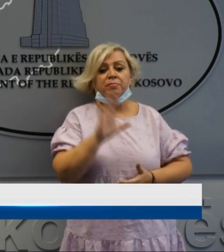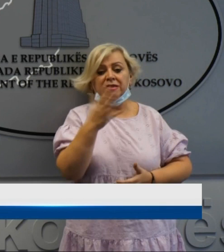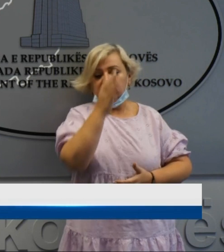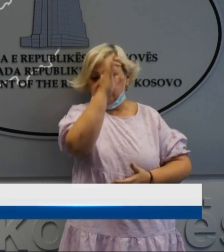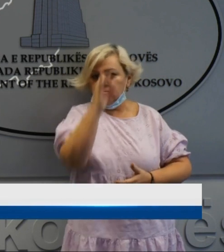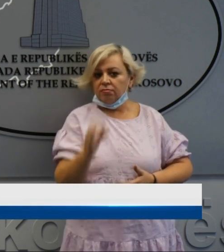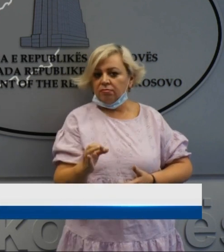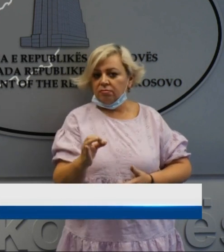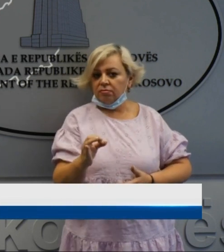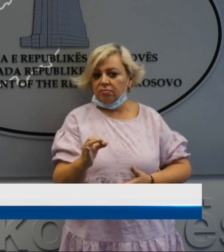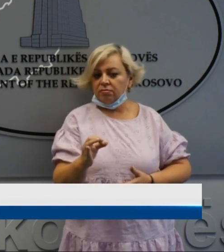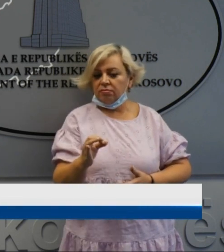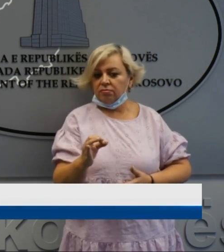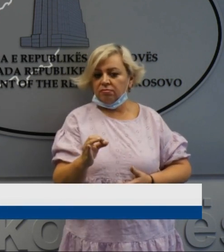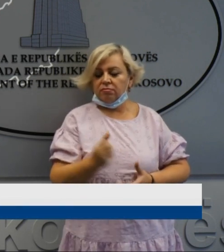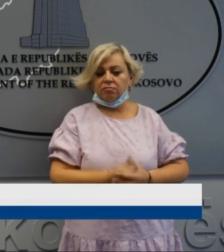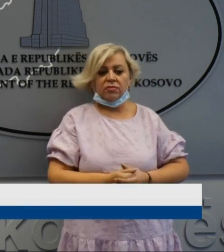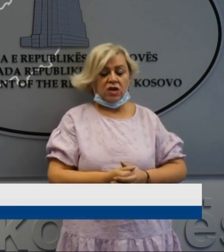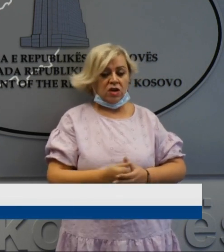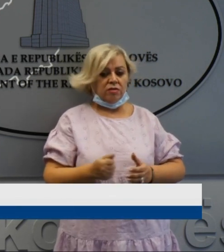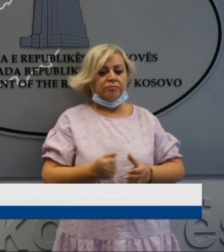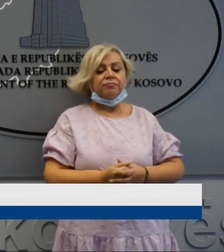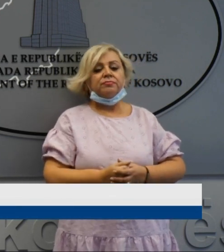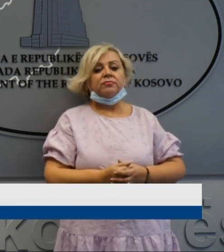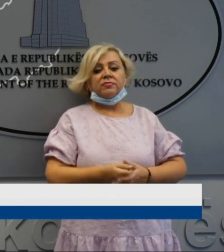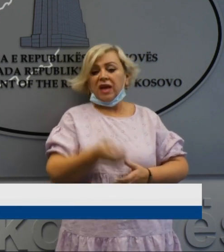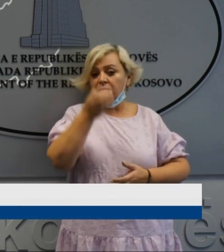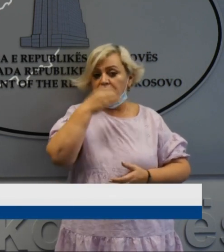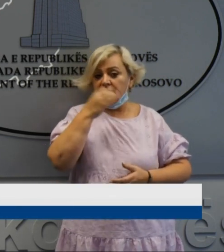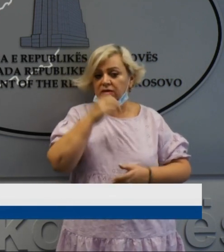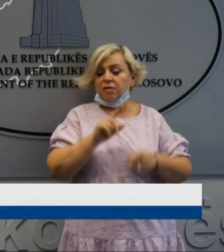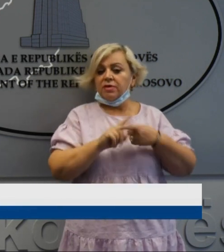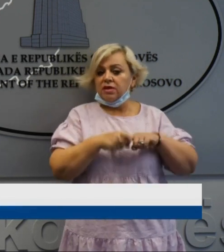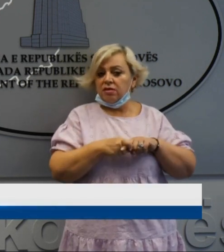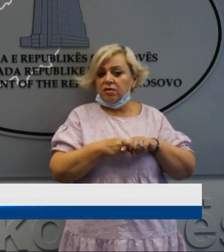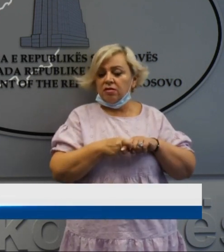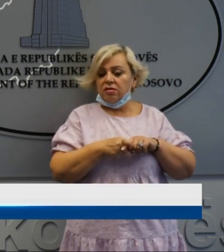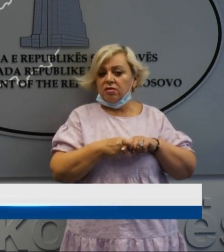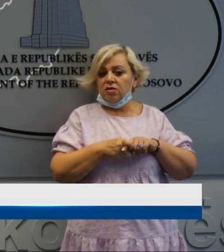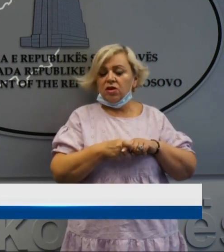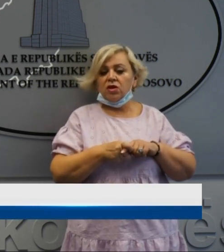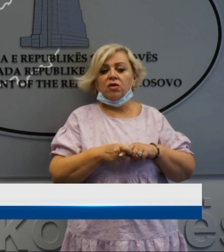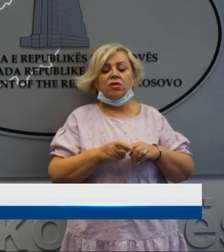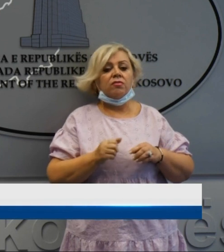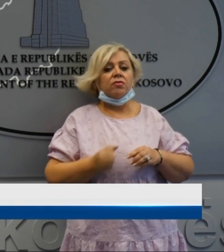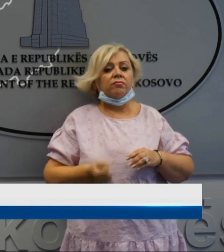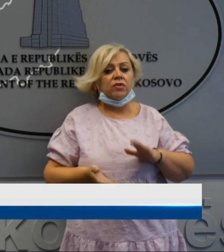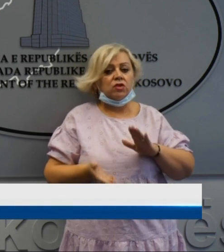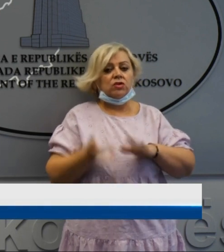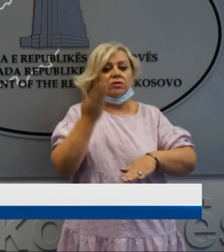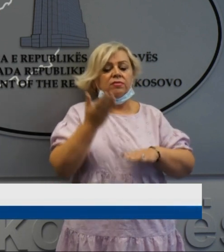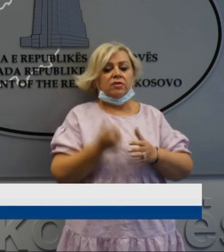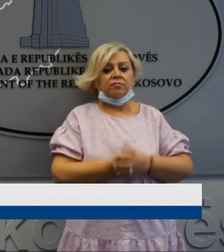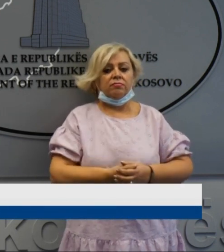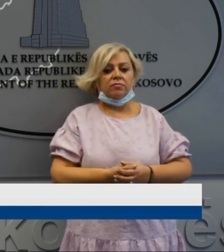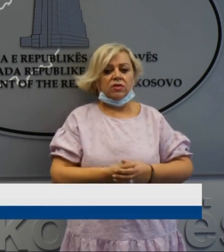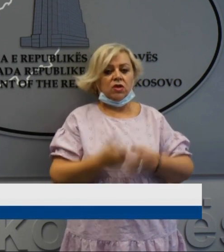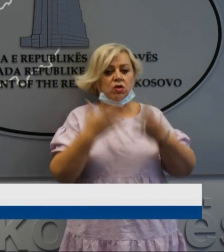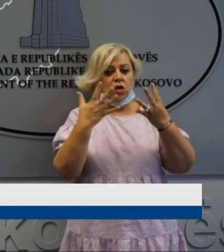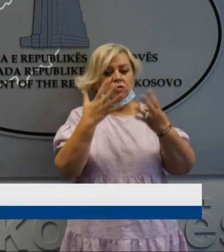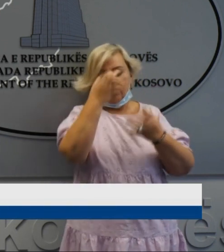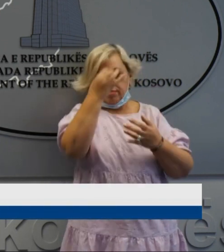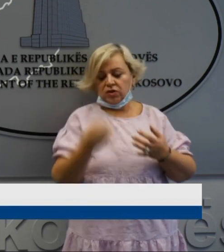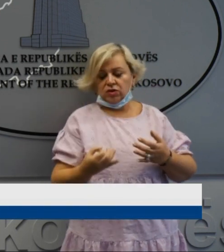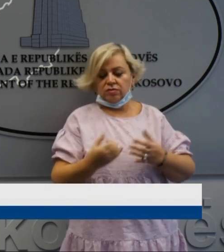15%, ku sa i kishëm gjetur stoqet tona me këto barna e materiale, kjo shifër tani do të arrijë në masën mbi